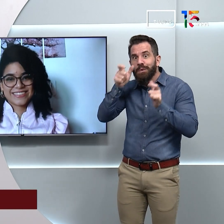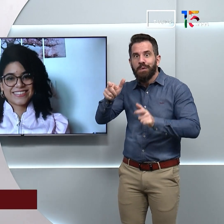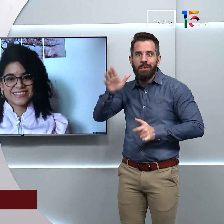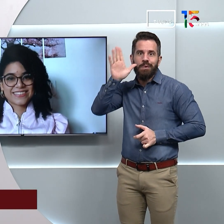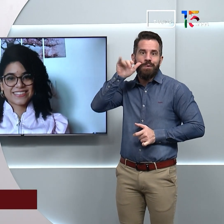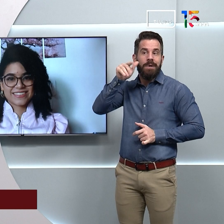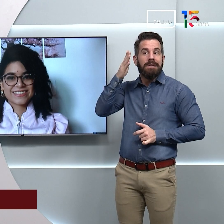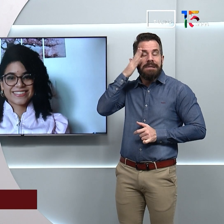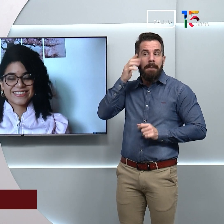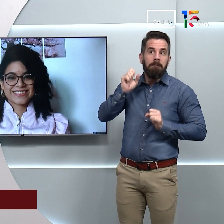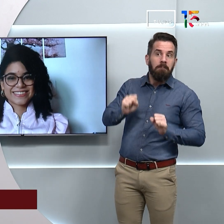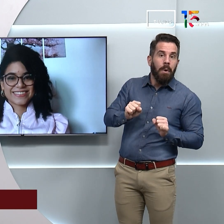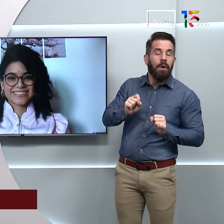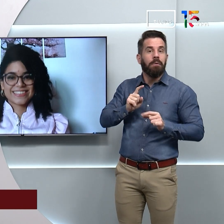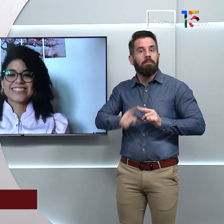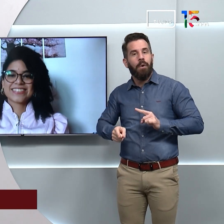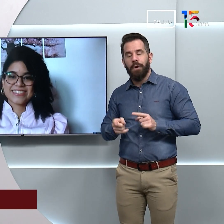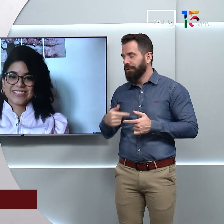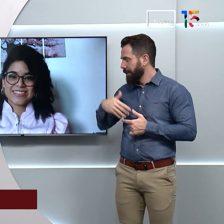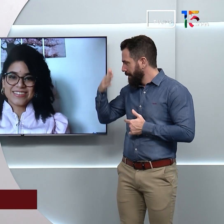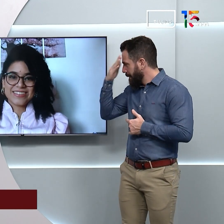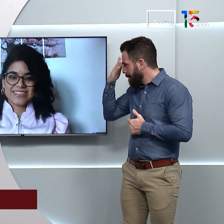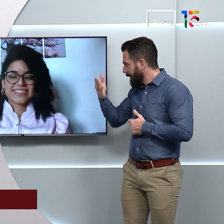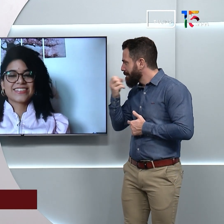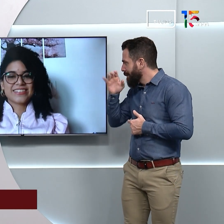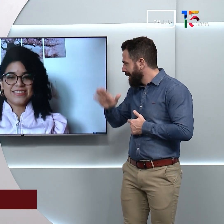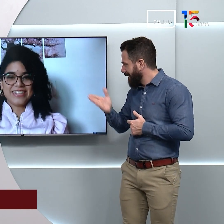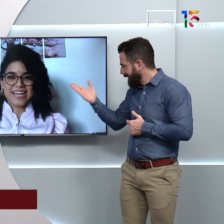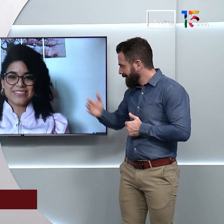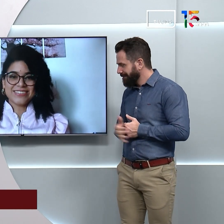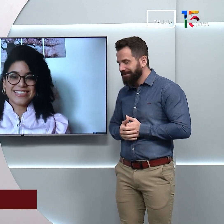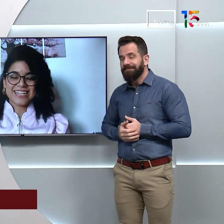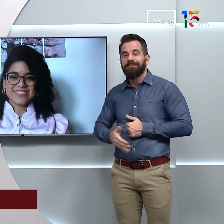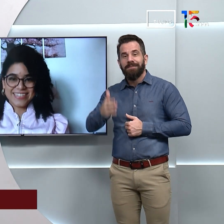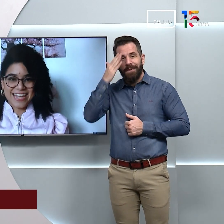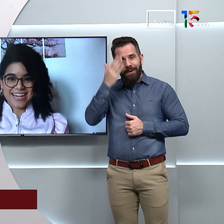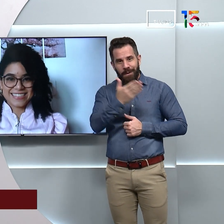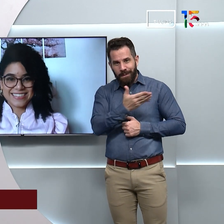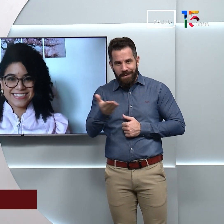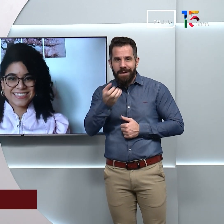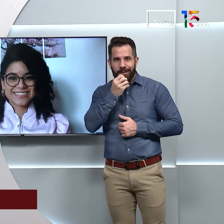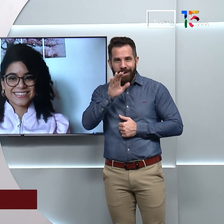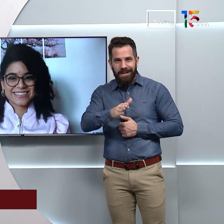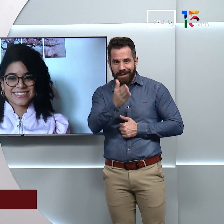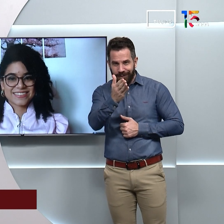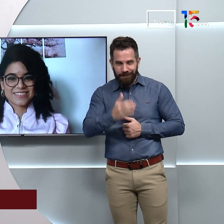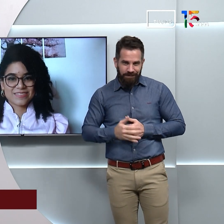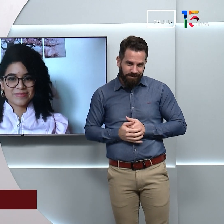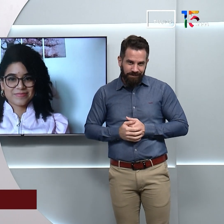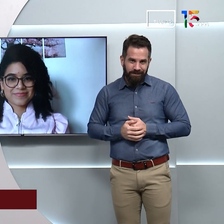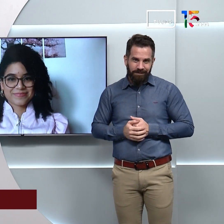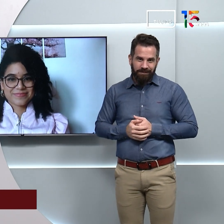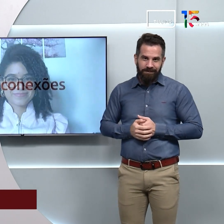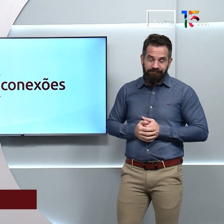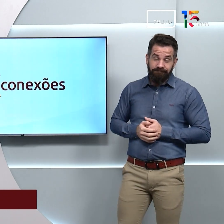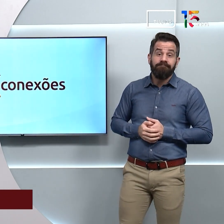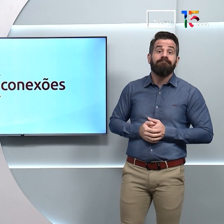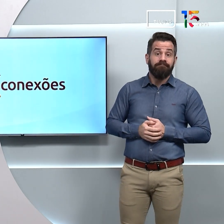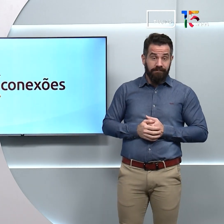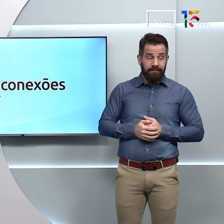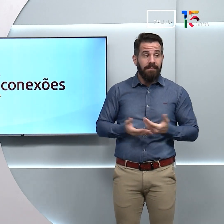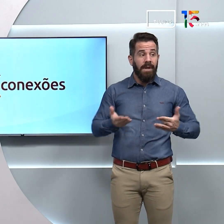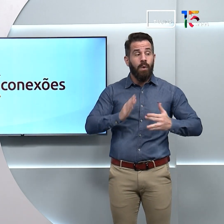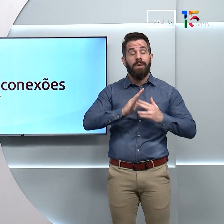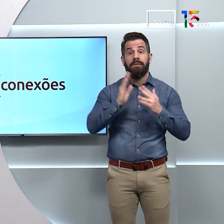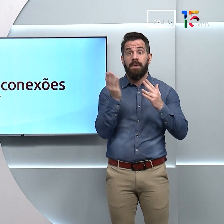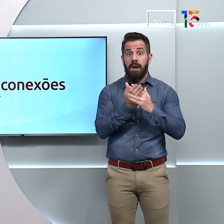não consumir. Muito obrigada, viu, Vivian? Boa tarde para você. Obrigada a vocês, boa tarde. E agora a gente vai para um